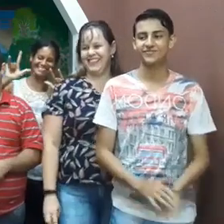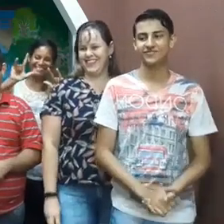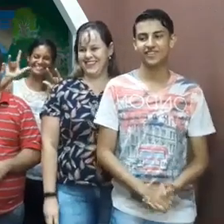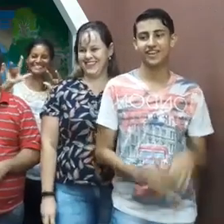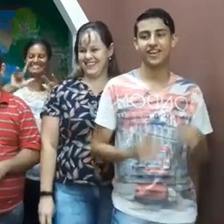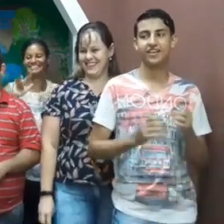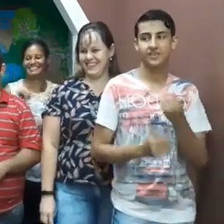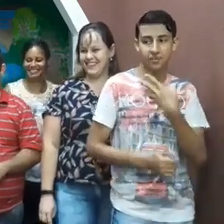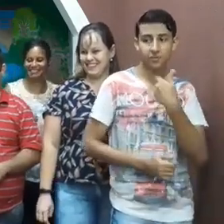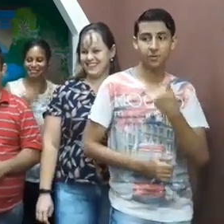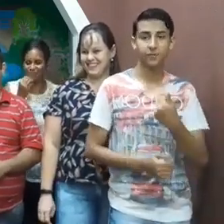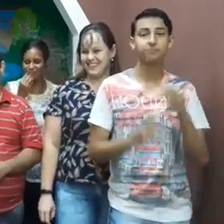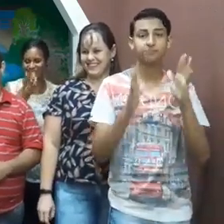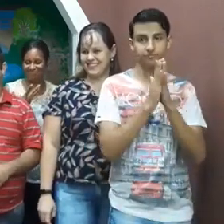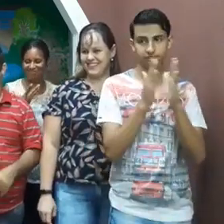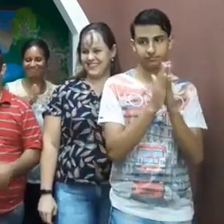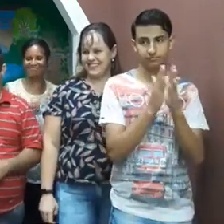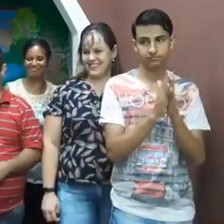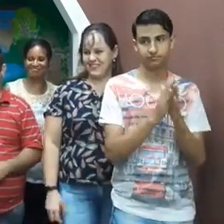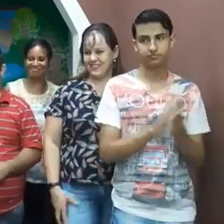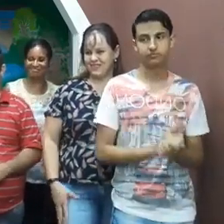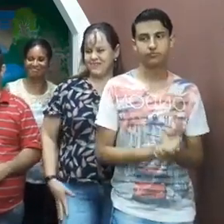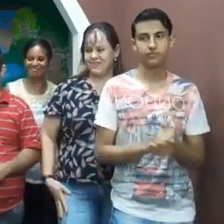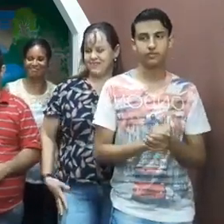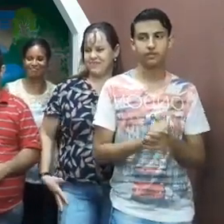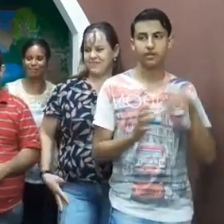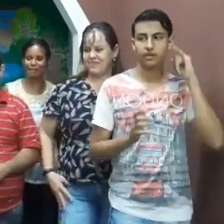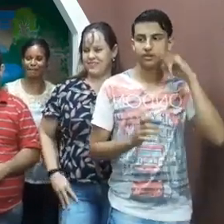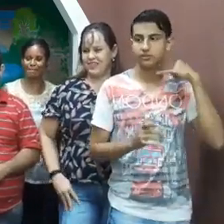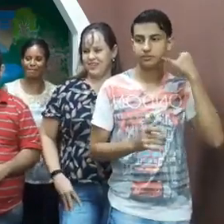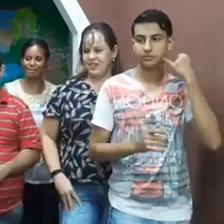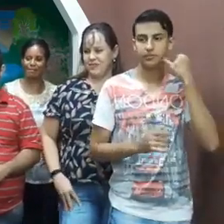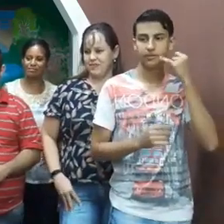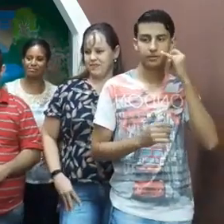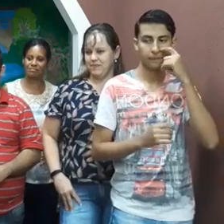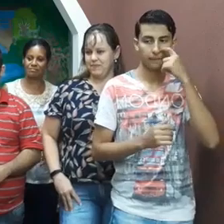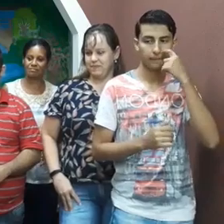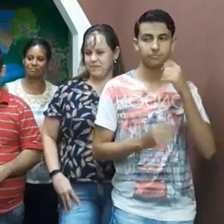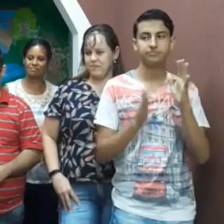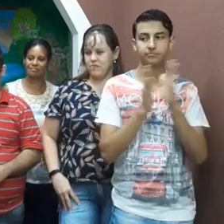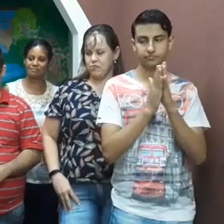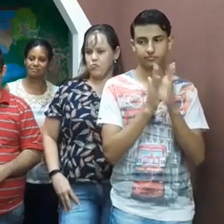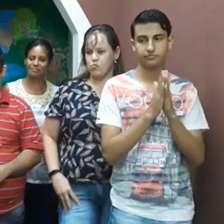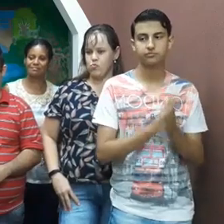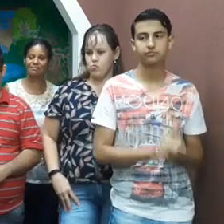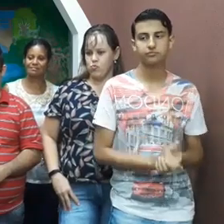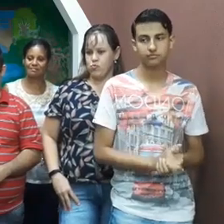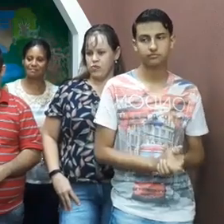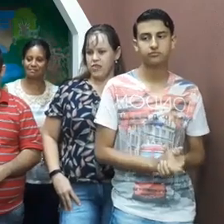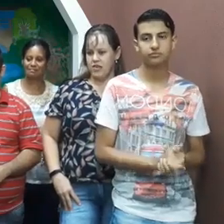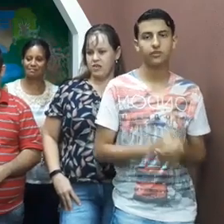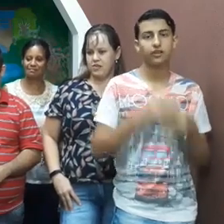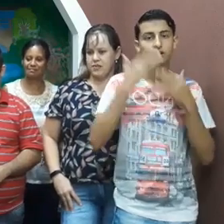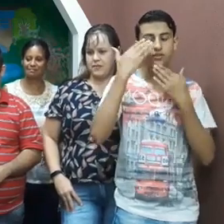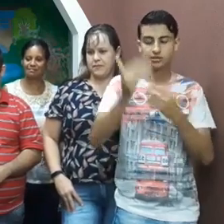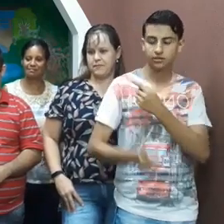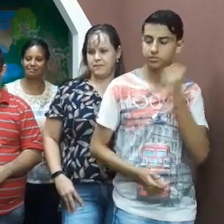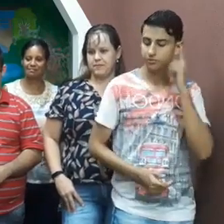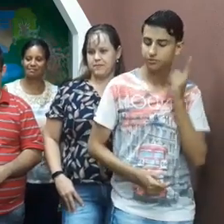Tá bom? Vamos orar. Vou pedir que o irmão Gessé faça uma oração agradecendo pelos surdos que aqui